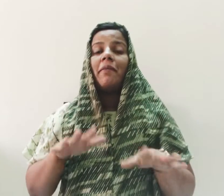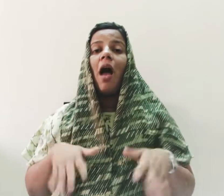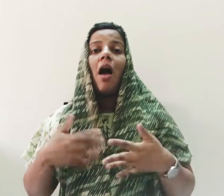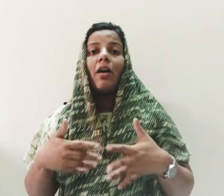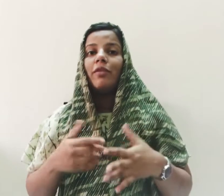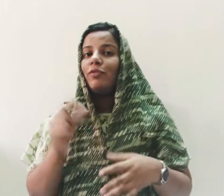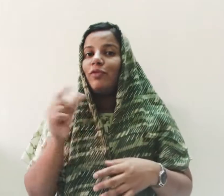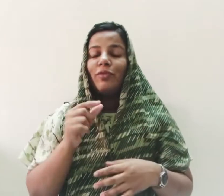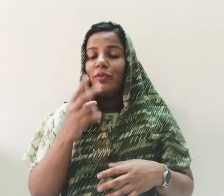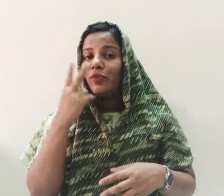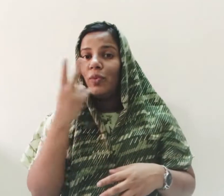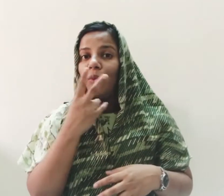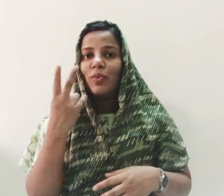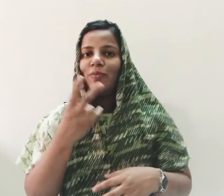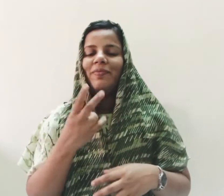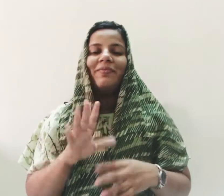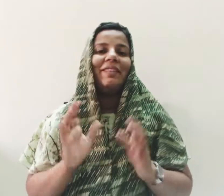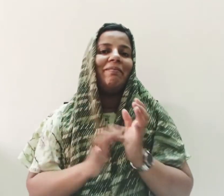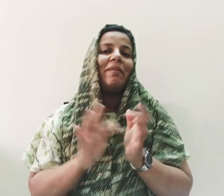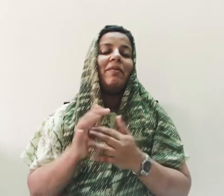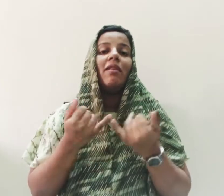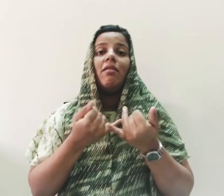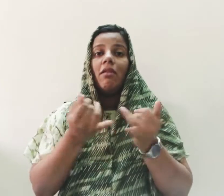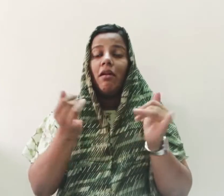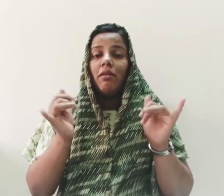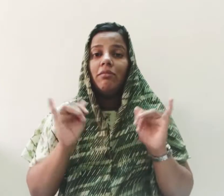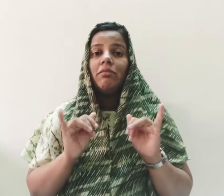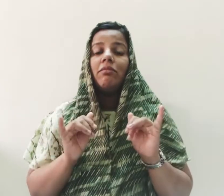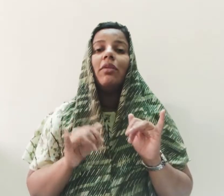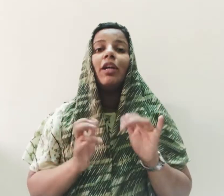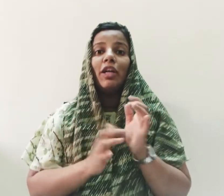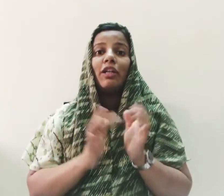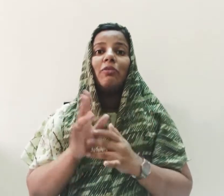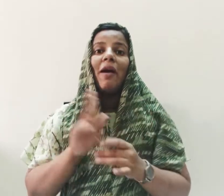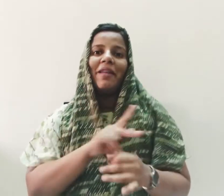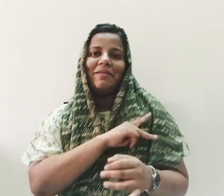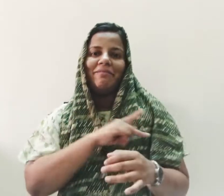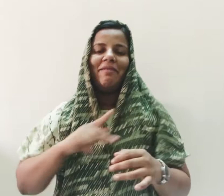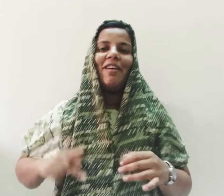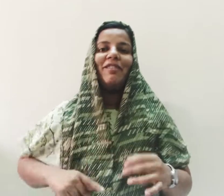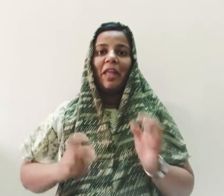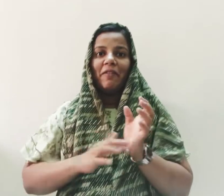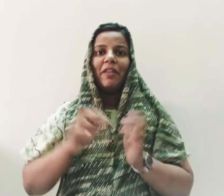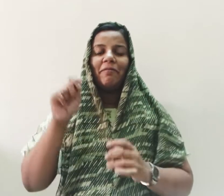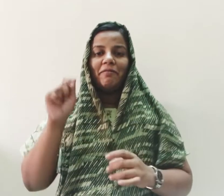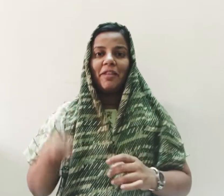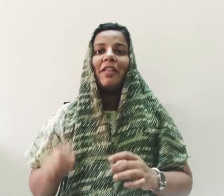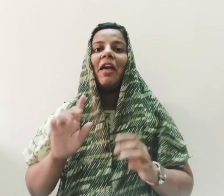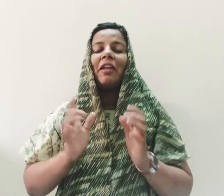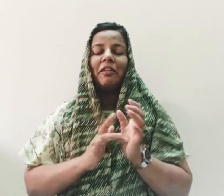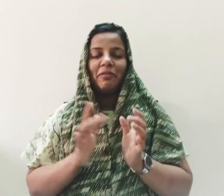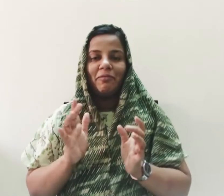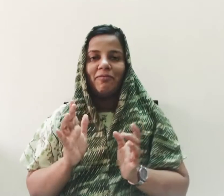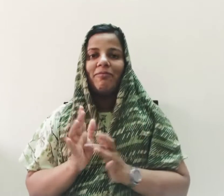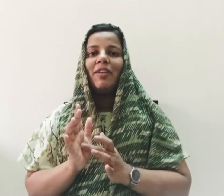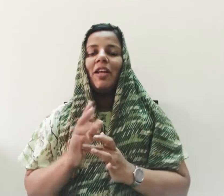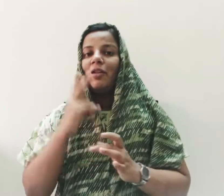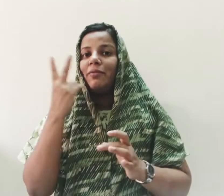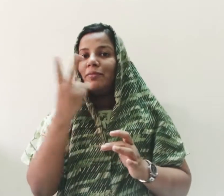അന്വേഷിക്കുന്നു. എന്നാൽ ദൈവത്തിൻ്റെ രാജ്യം, അതായത് യേശു, അവൻ അവിടുത്തെ രാജാവാരാ? യേശുവ. ദൈവത്തിൻ്റെ നീതി, അതാരാ? യേശുവ. അവൻ യേശുവിനെ നീ